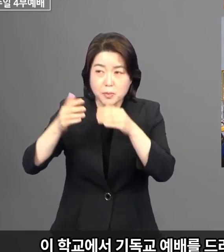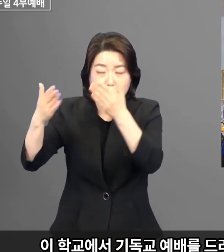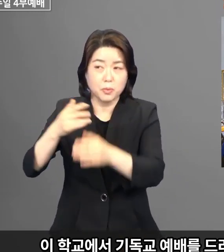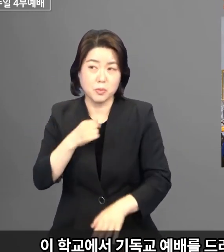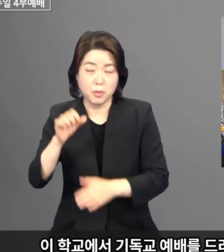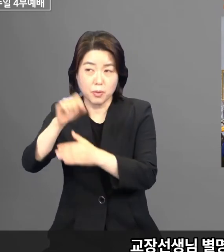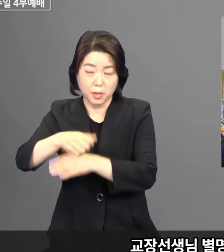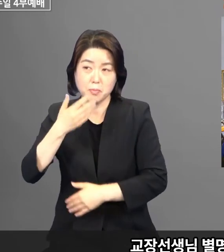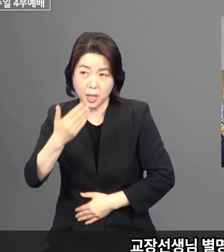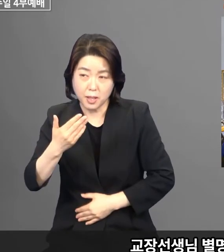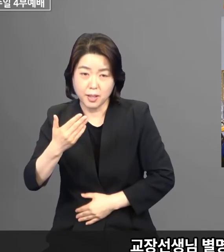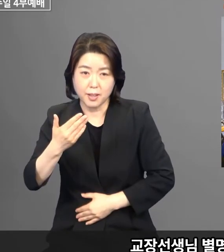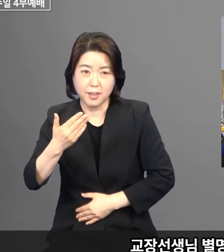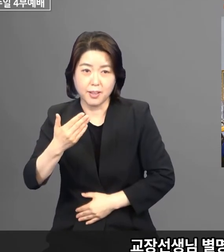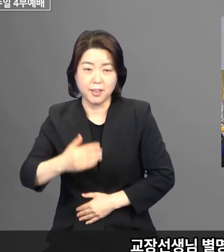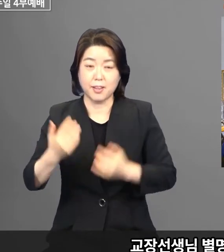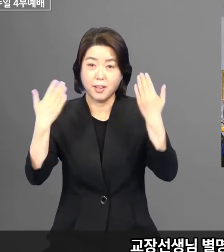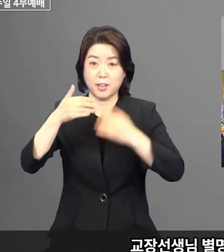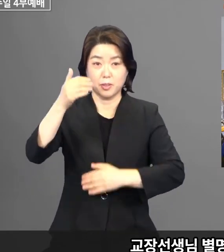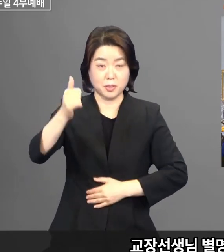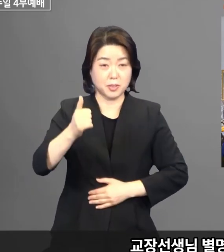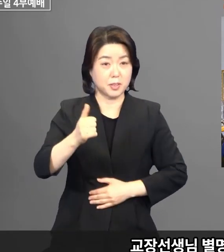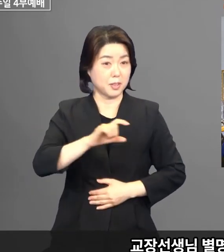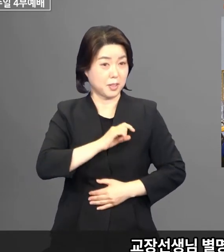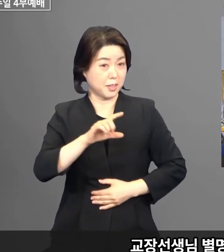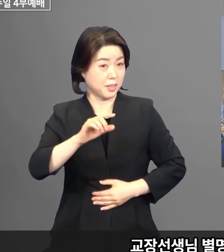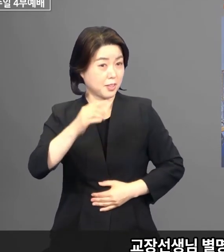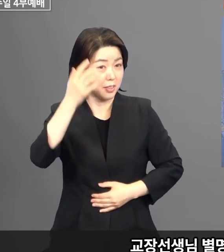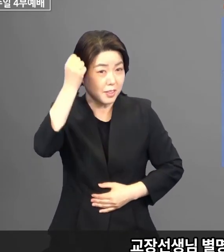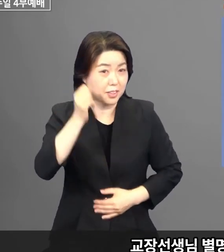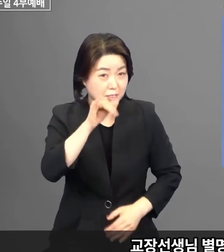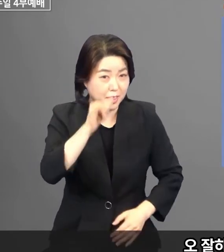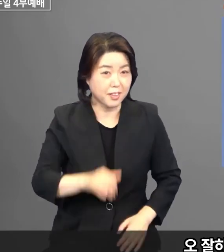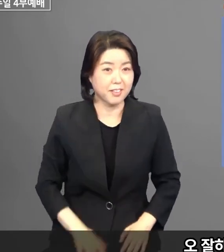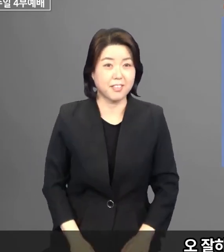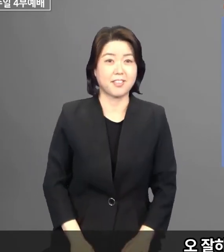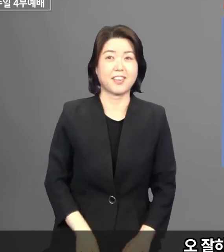수 있냐고. 교장 선생님 별명 기억하시나요?